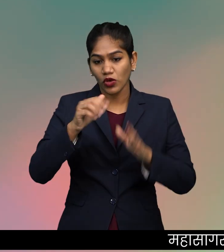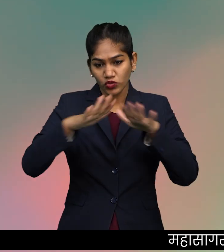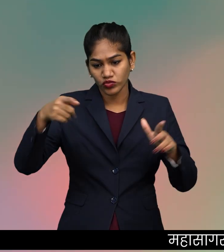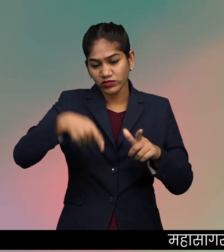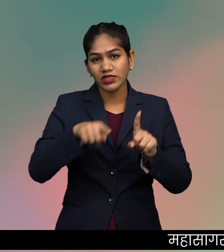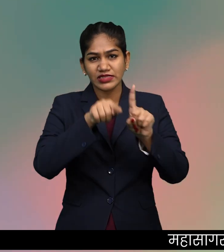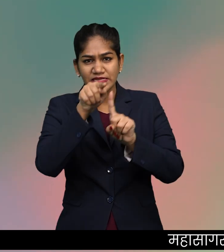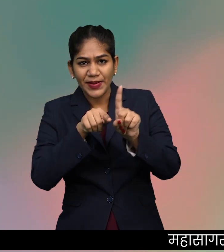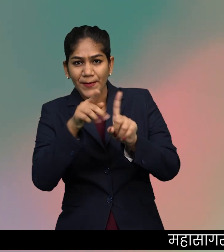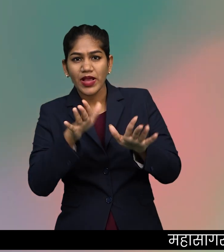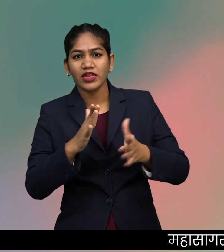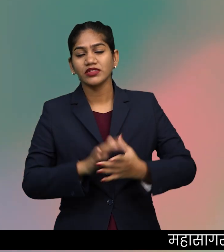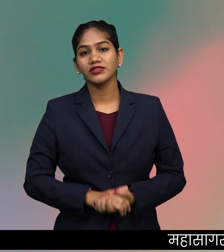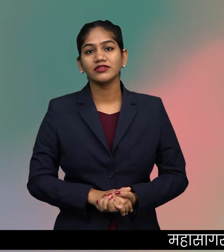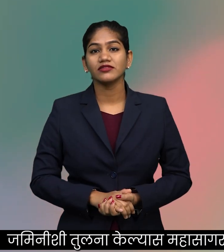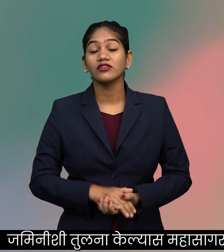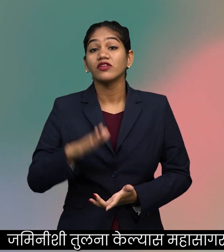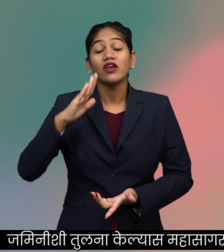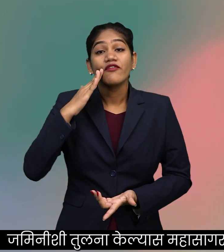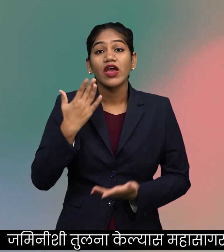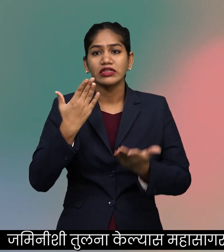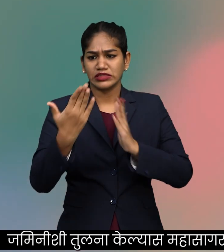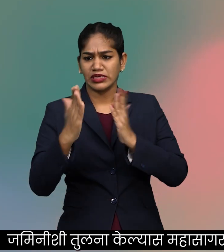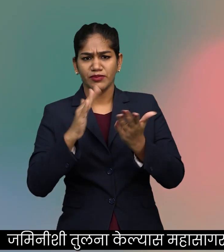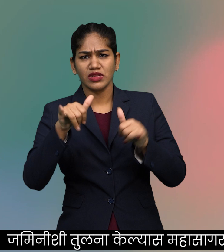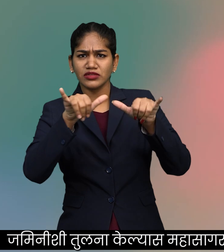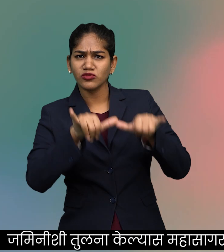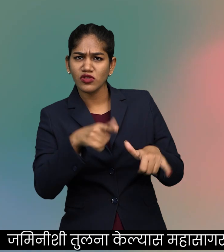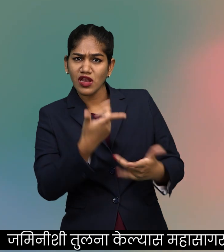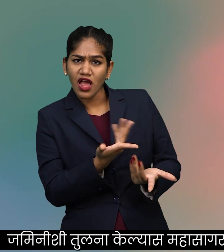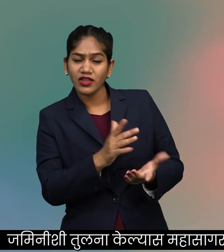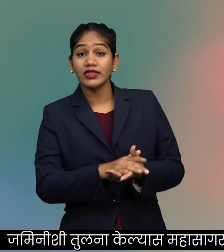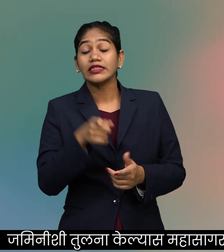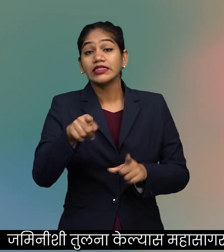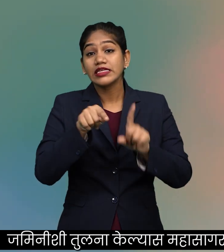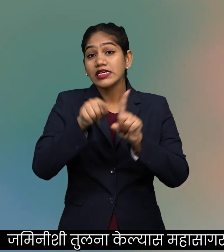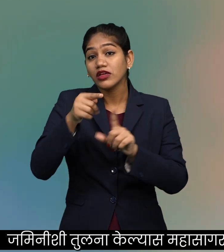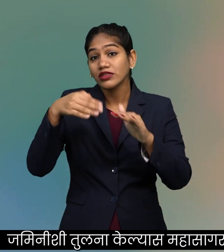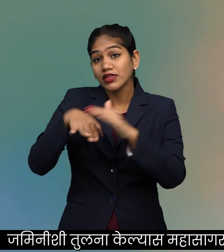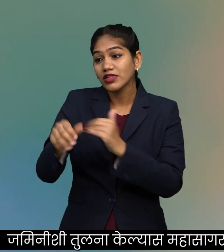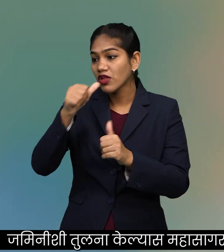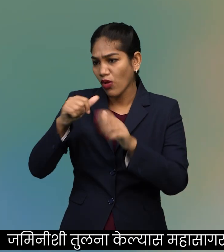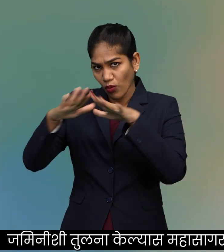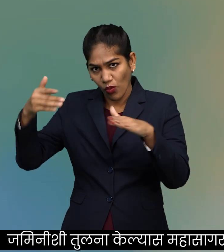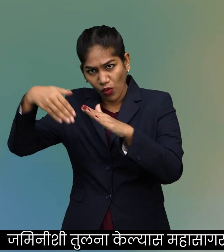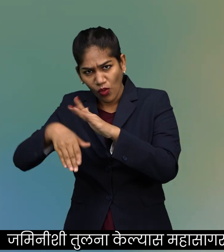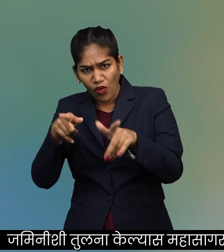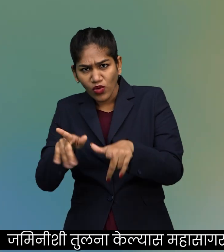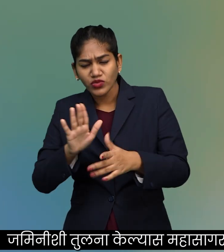महासागराचे तापमान संपादन. जमिनीशी तुलना केल्यास महासागरातील तापमानात